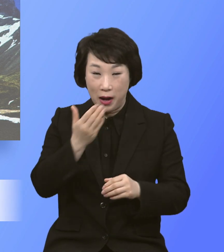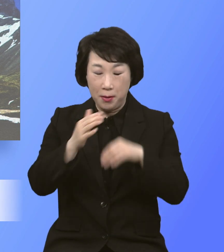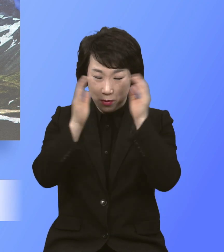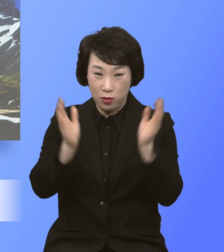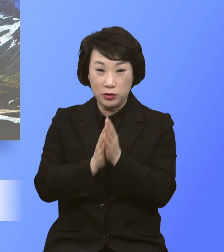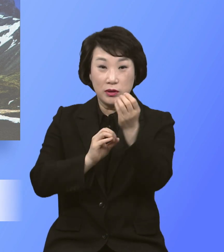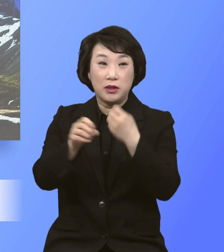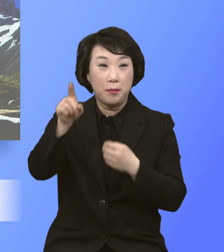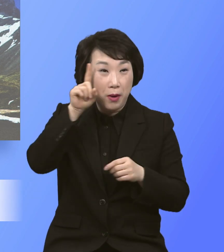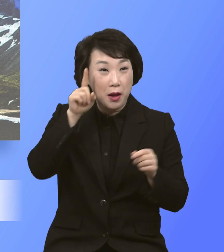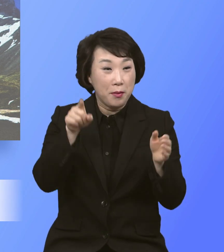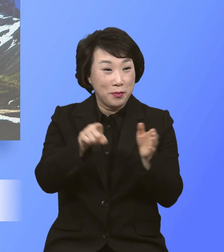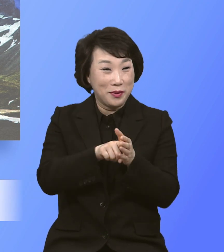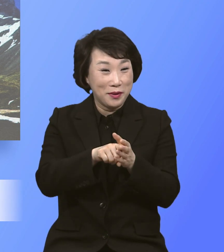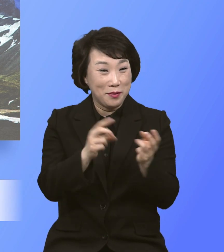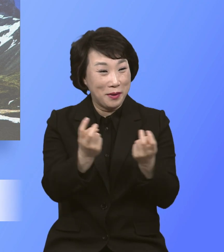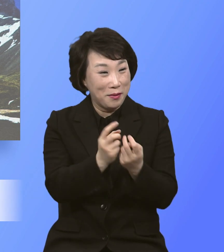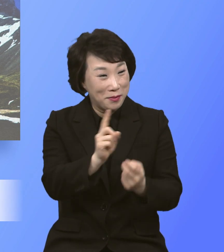수 있을까?